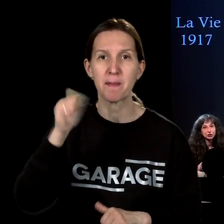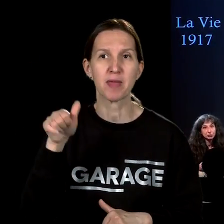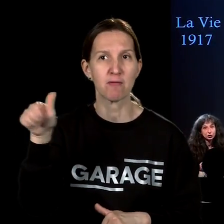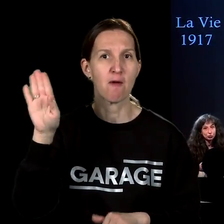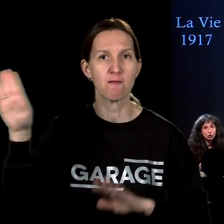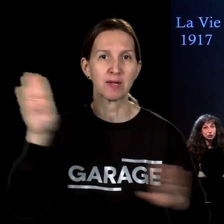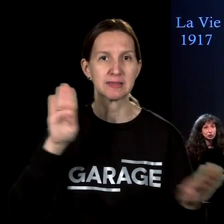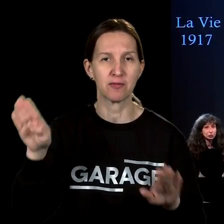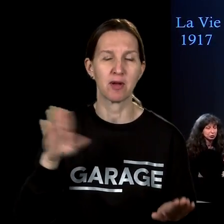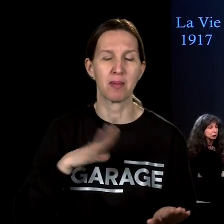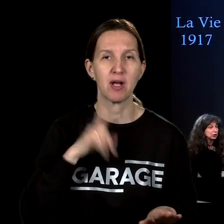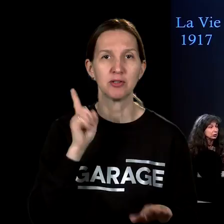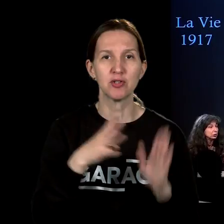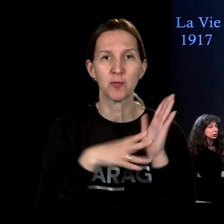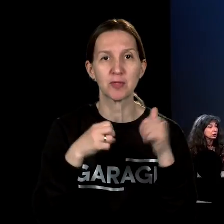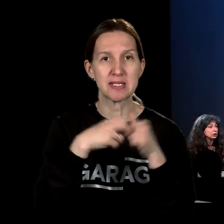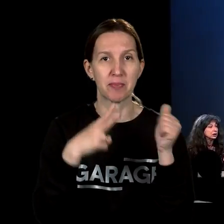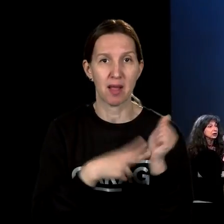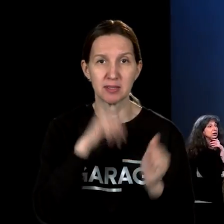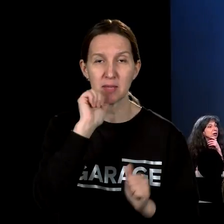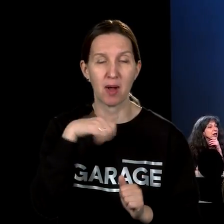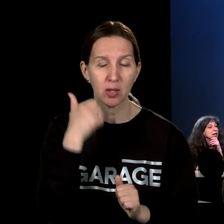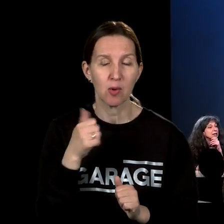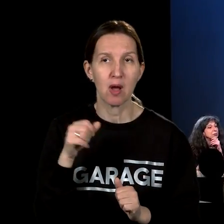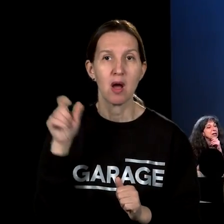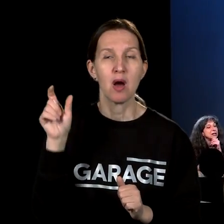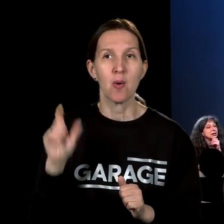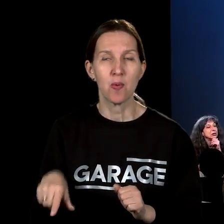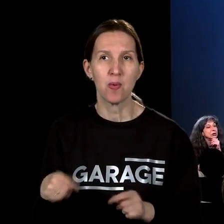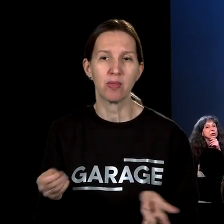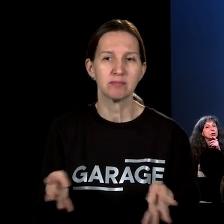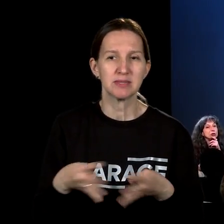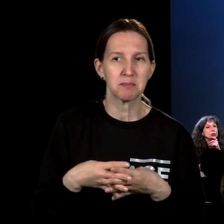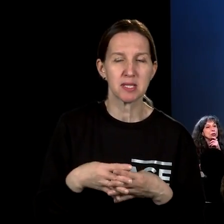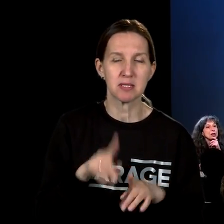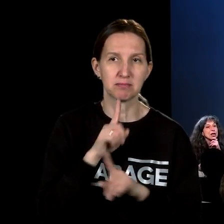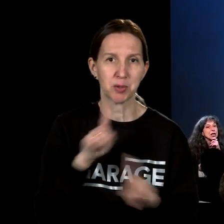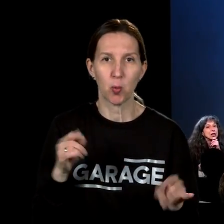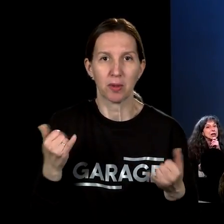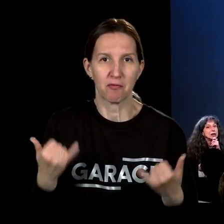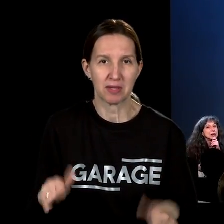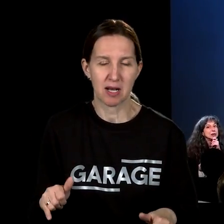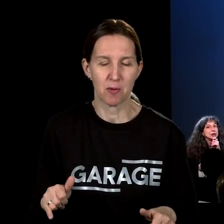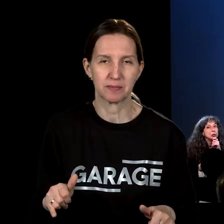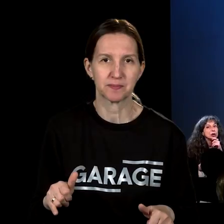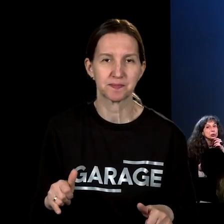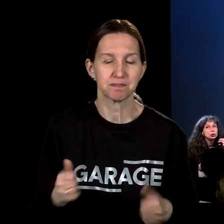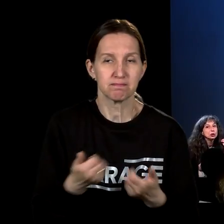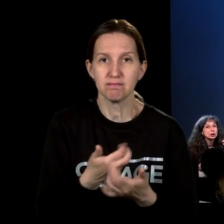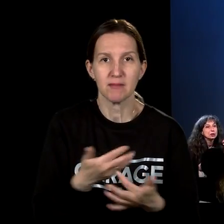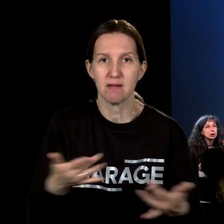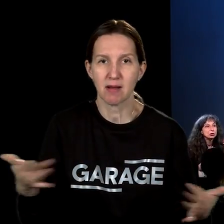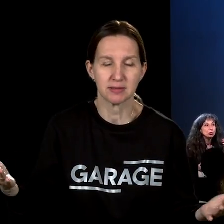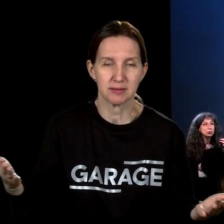была в 17 году, он делает смесь удивительную всего того,